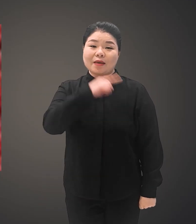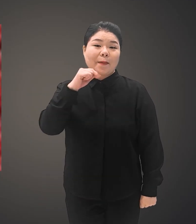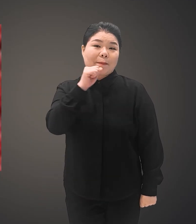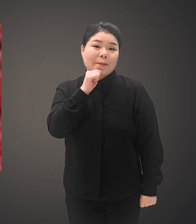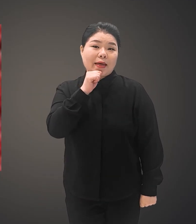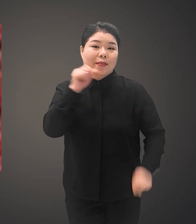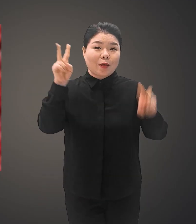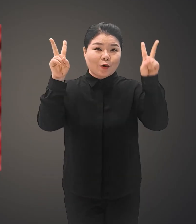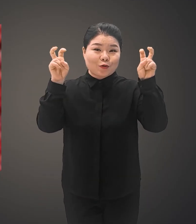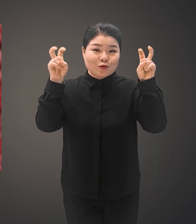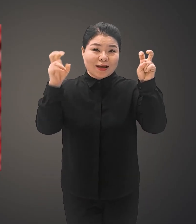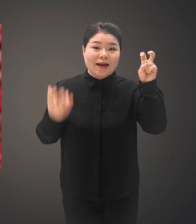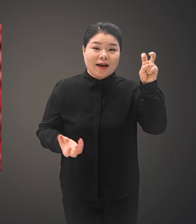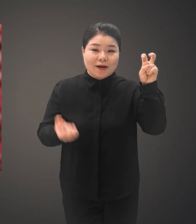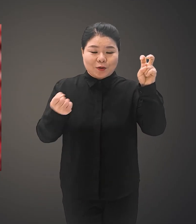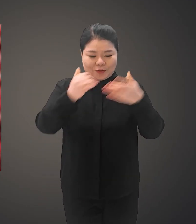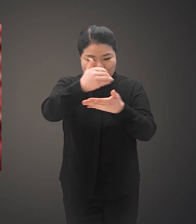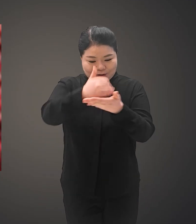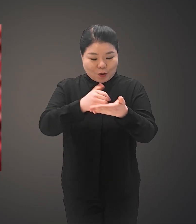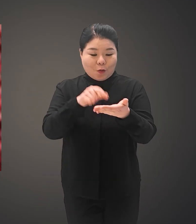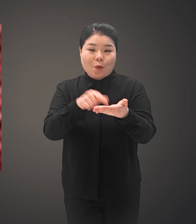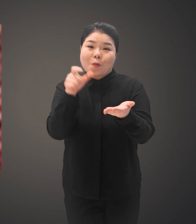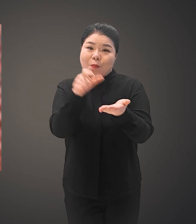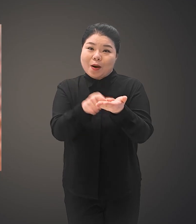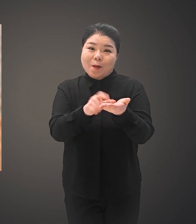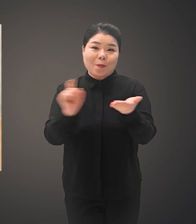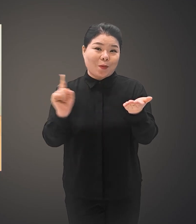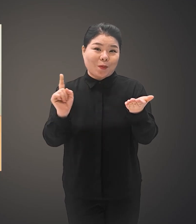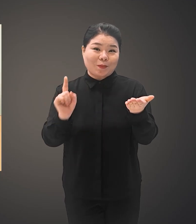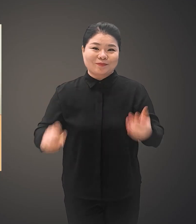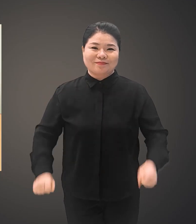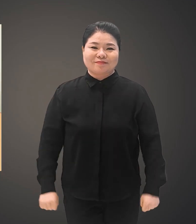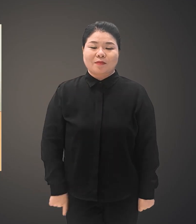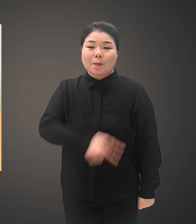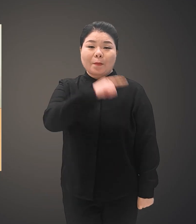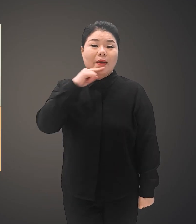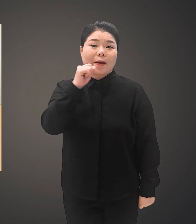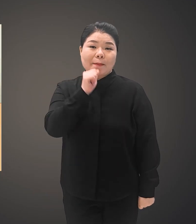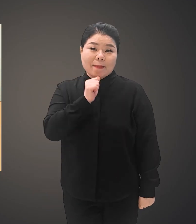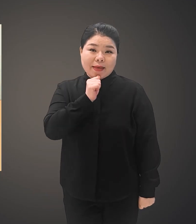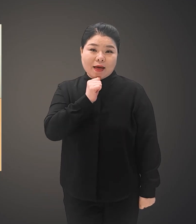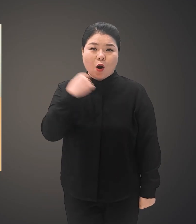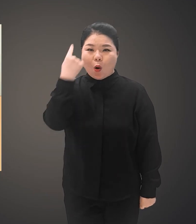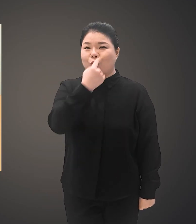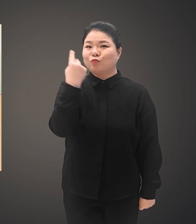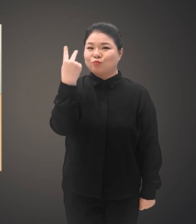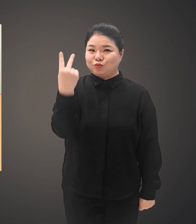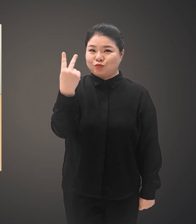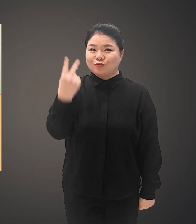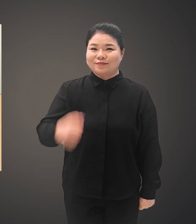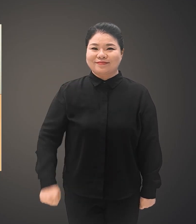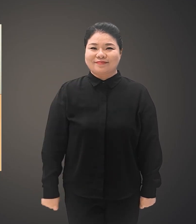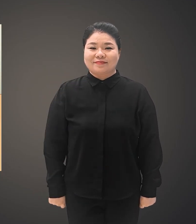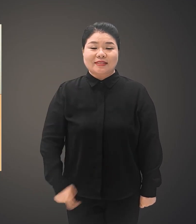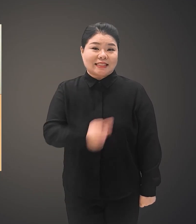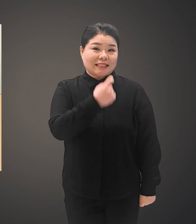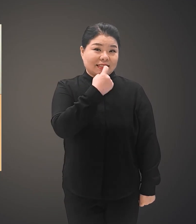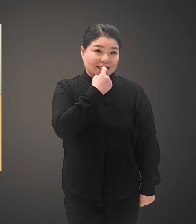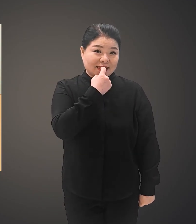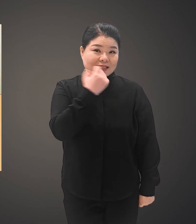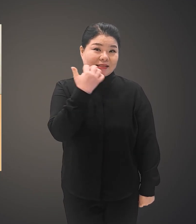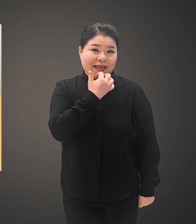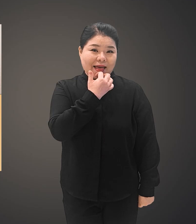팥을 주제로 실린 본문에는 이렇게 쓰여 있습니다. 팥은 두 개의 얼굴을 가지고 있다. 흰